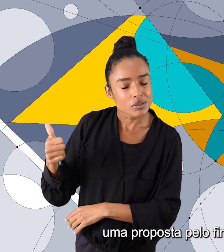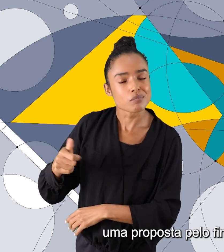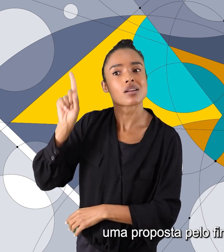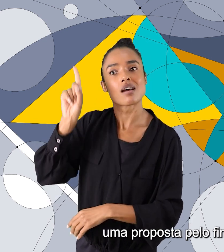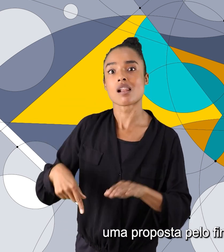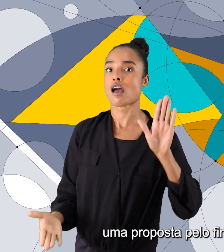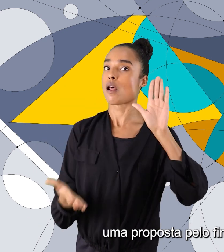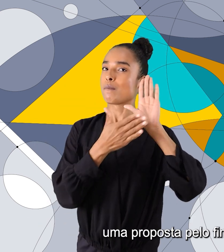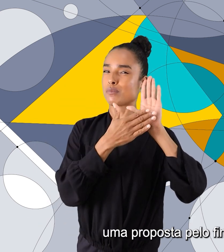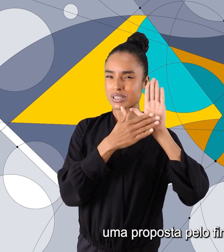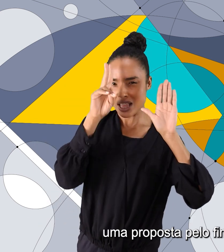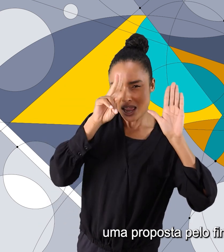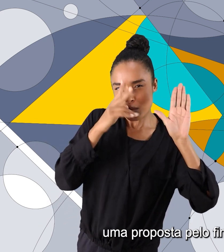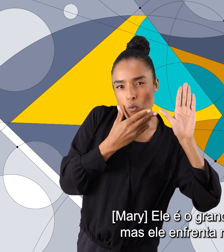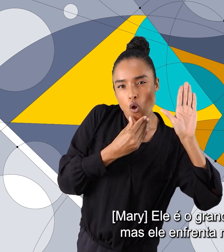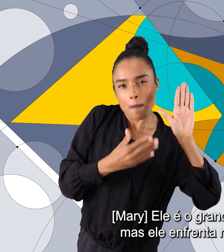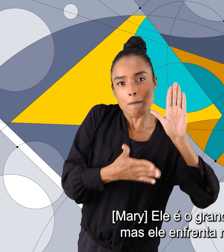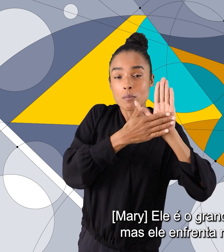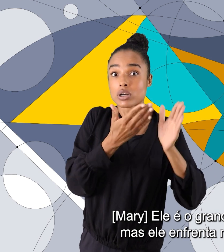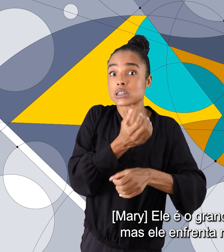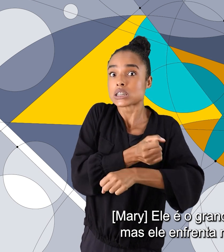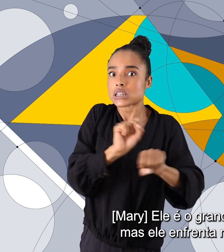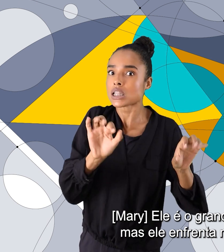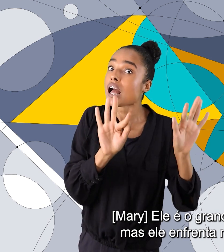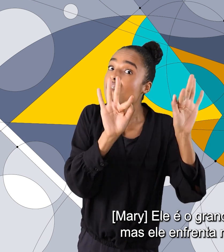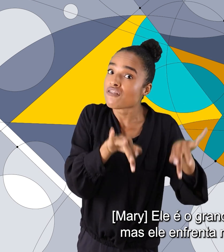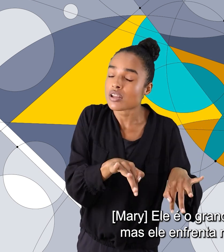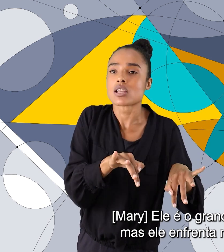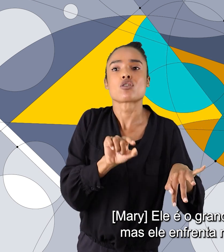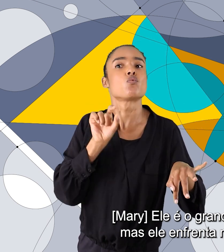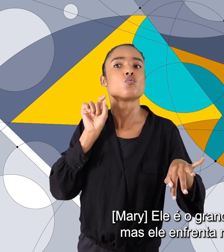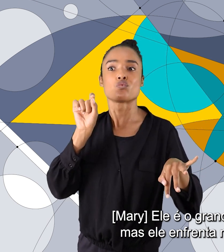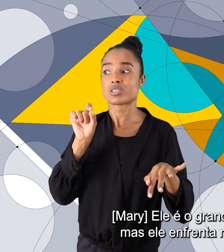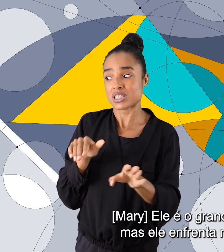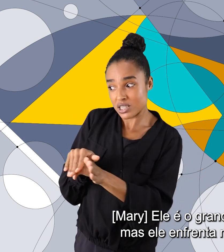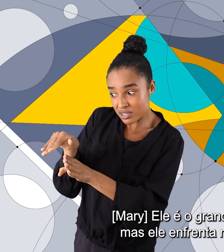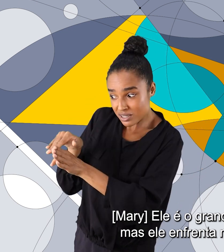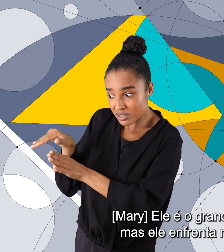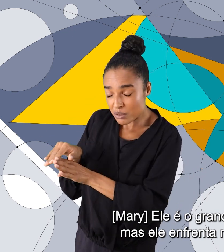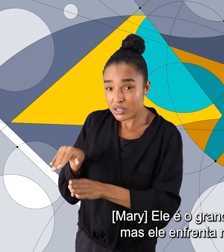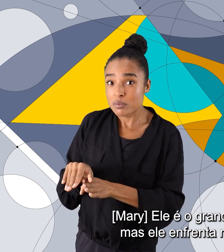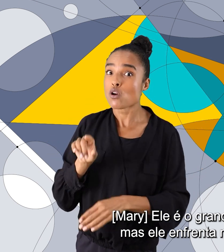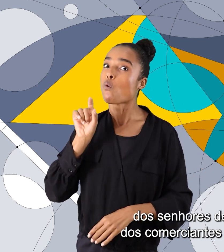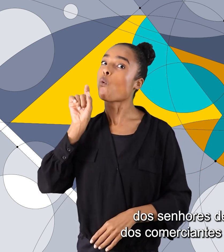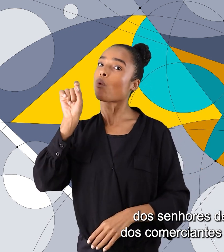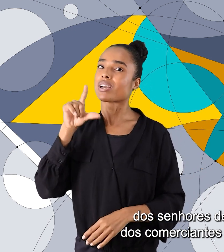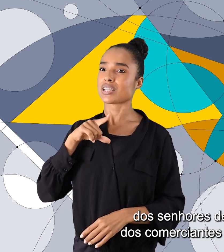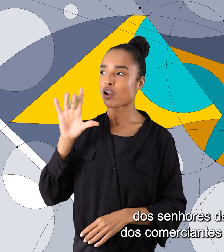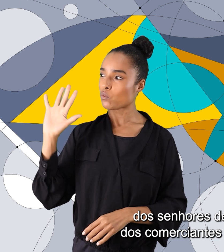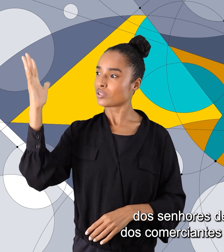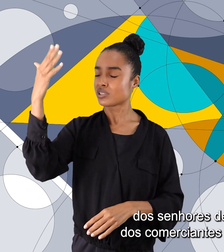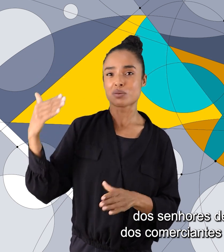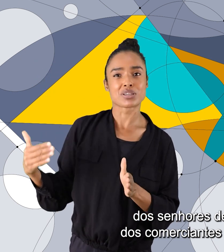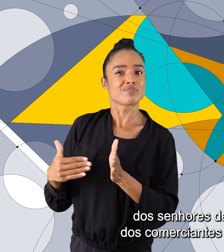uma proposta pelo fim da escravidão. Ele é um grande conselheiro, mas ele enfrenta muita rejeição dos